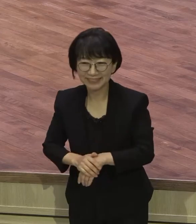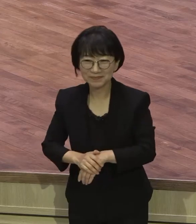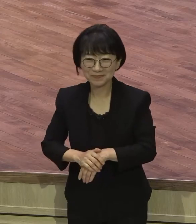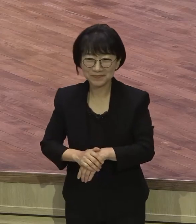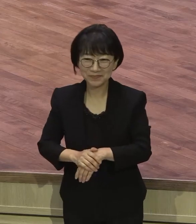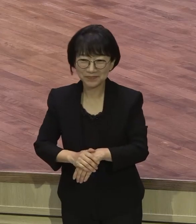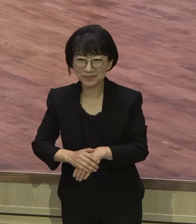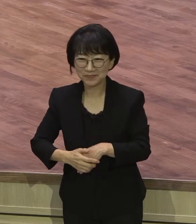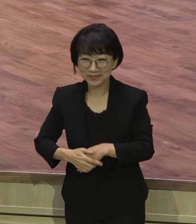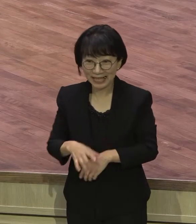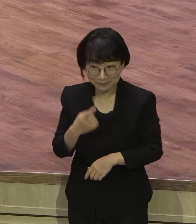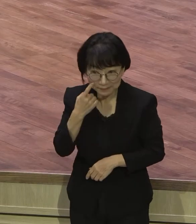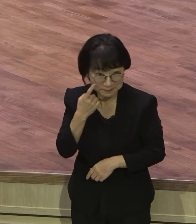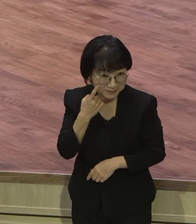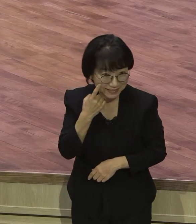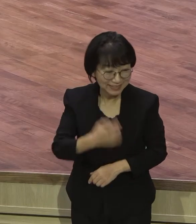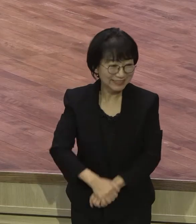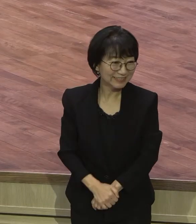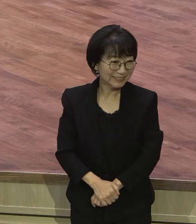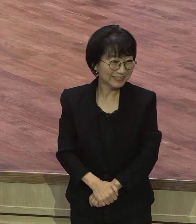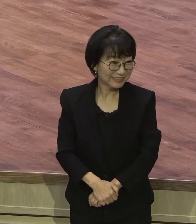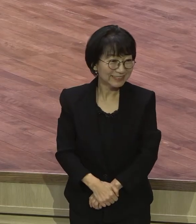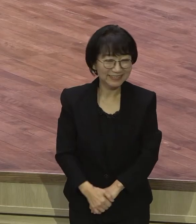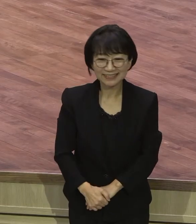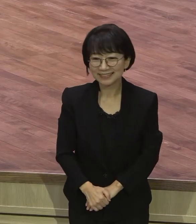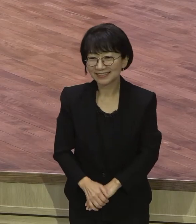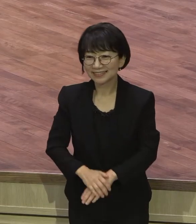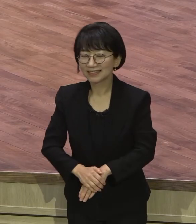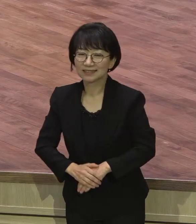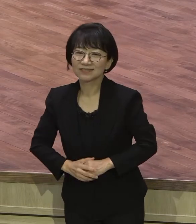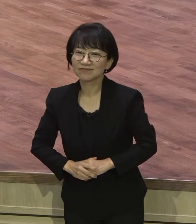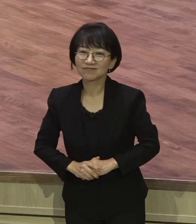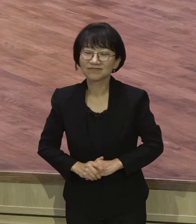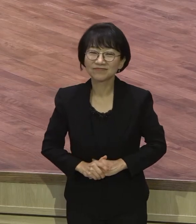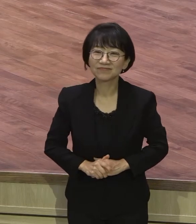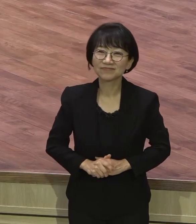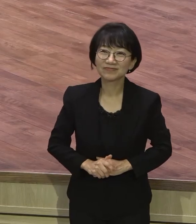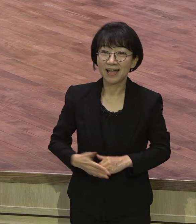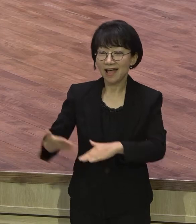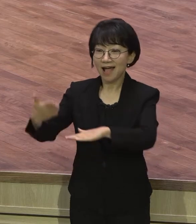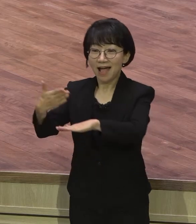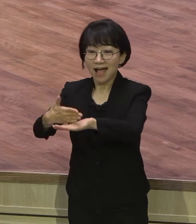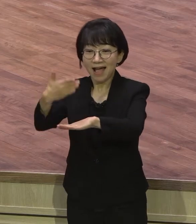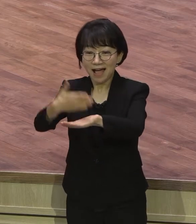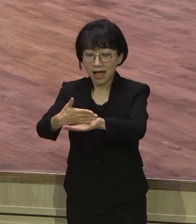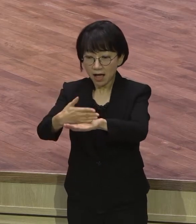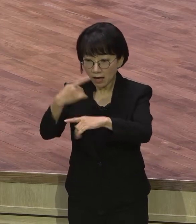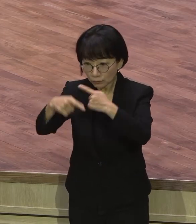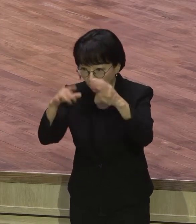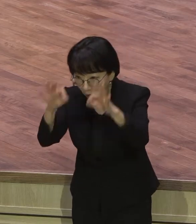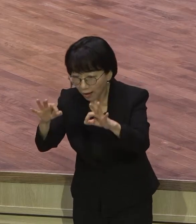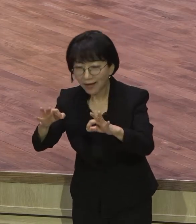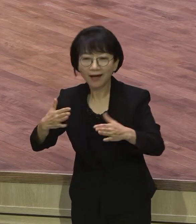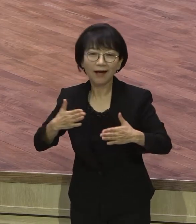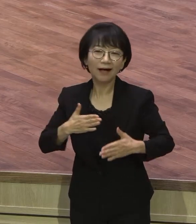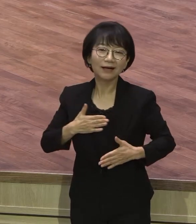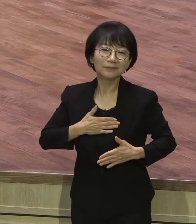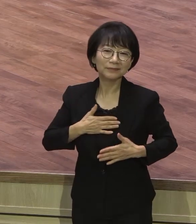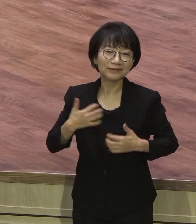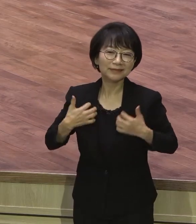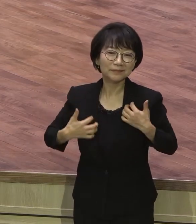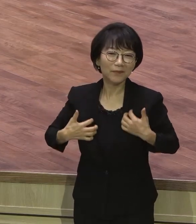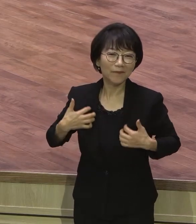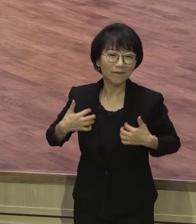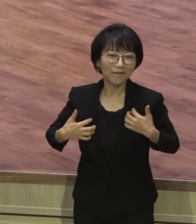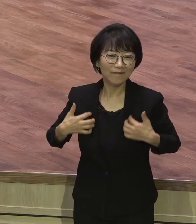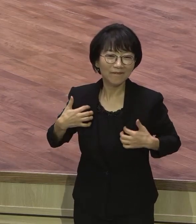그래 한번 해봅시다. 보면서 감사하다면 이게 막 기분이 말하는 사람도 듣는 사람도 기분이 다 좋은 거요.